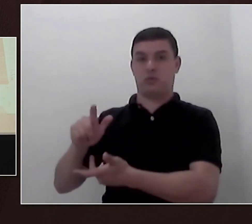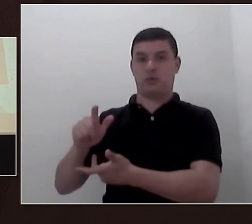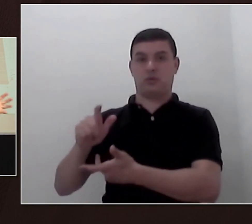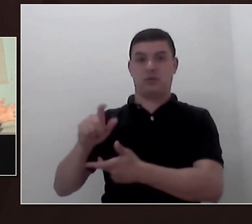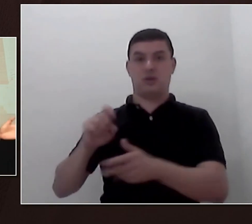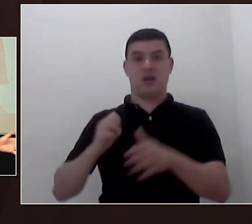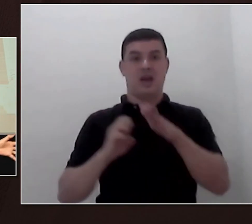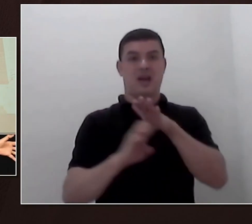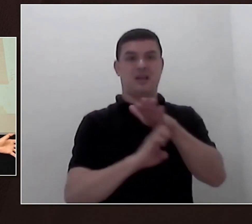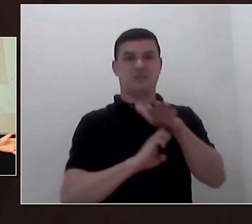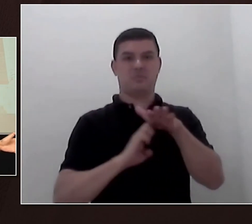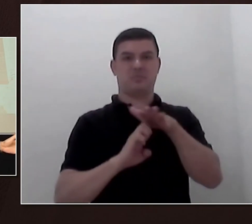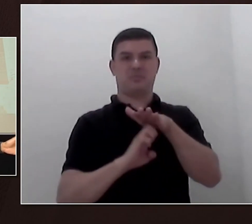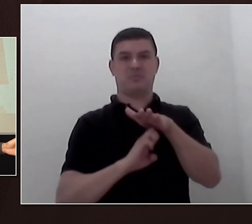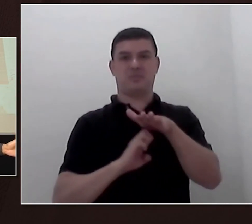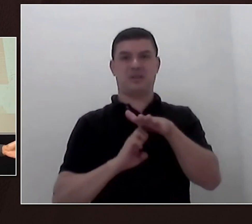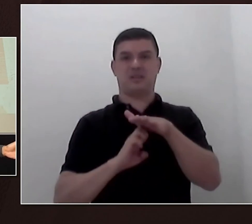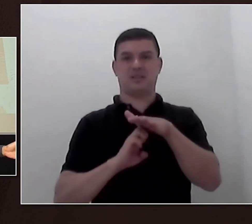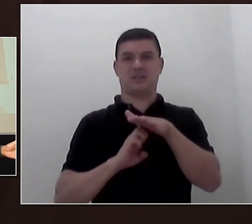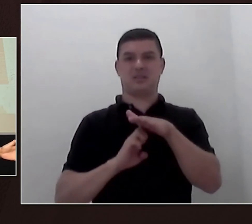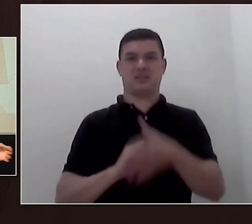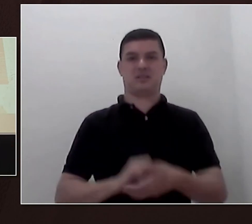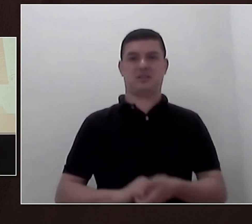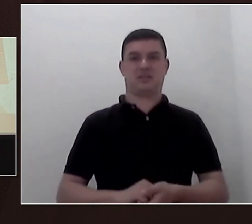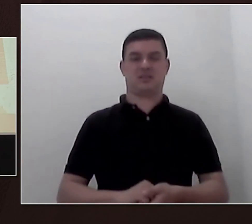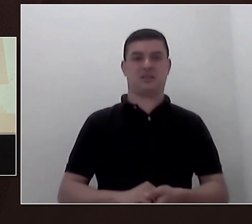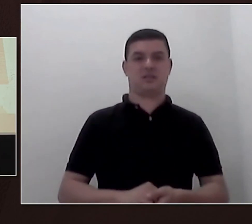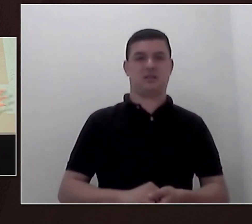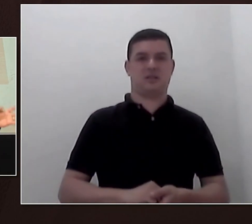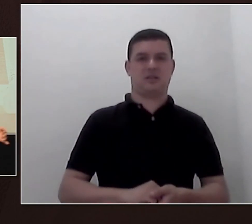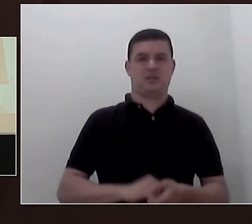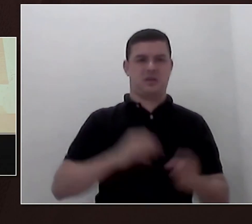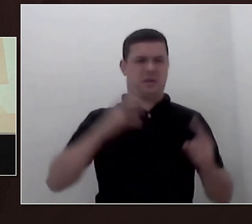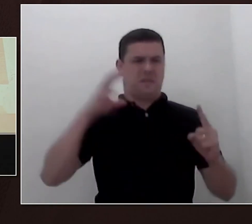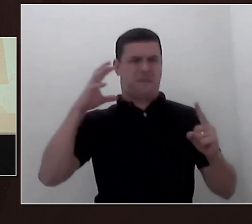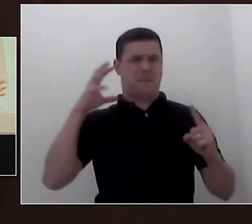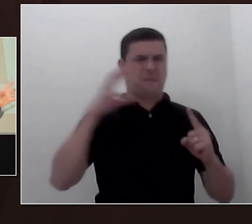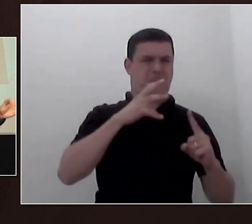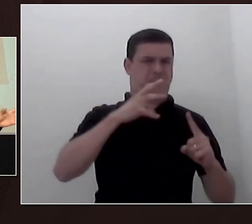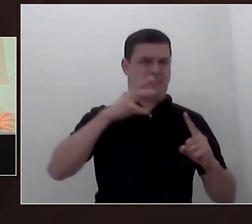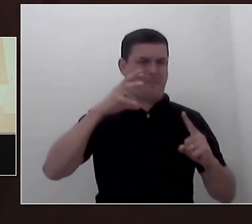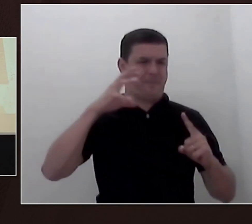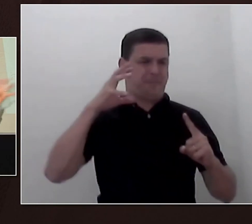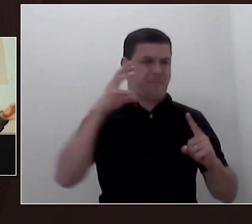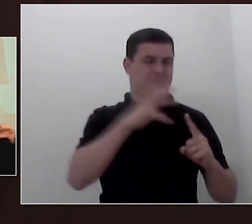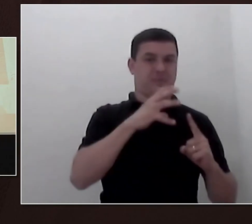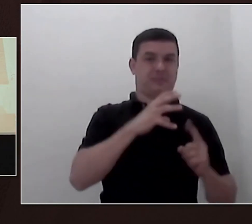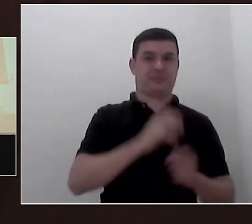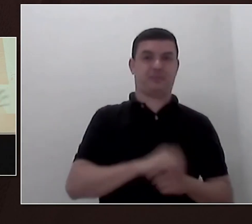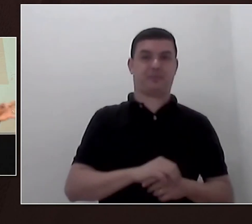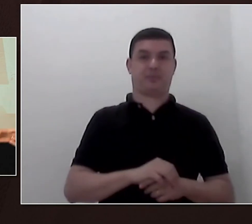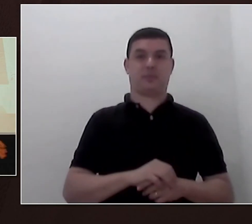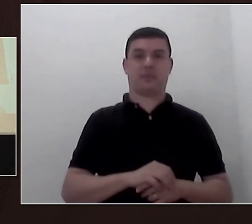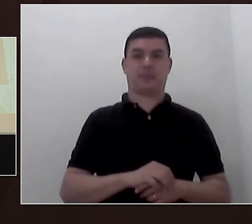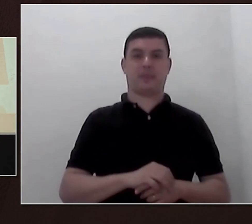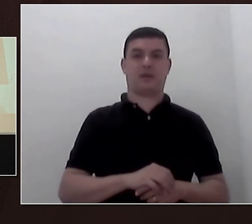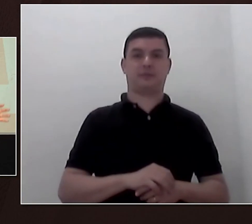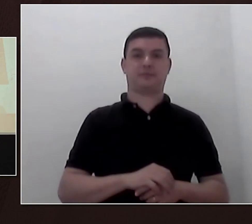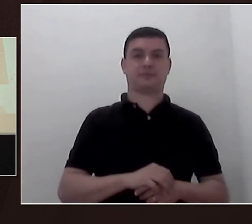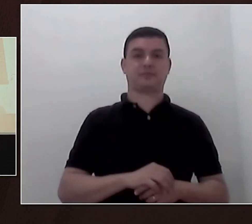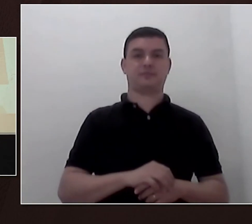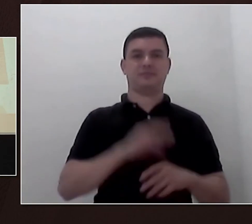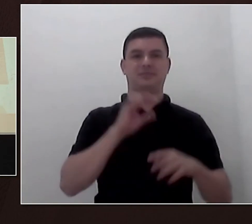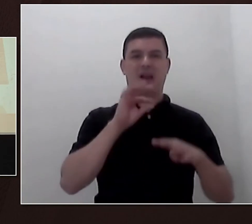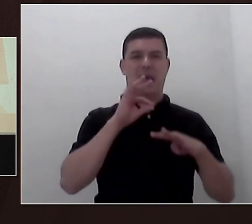aderindo a essa pressão, vocês sabem do que eu estou falando, né? E a mídia está ajudando a divulgar esse tipo de